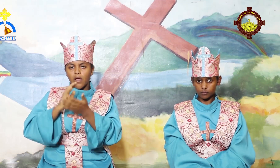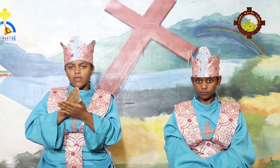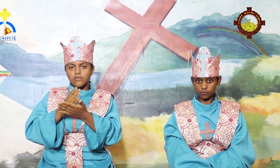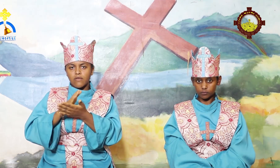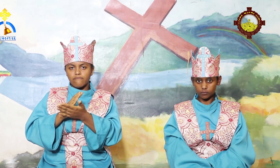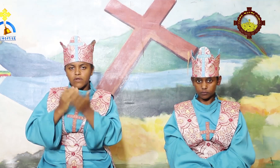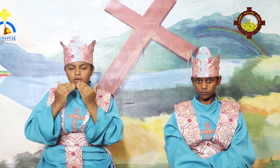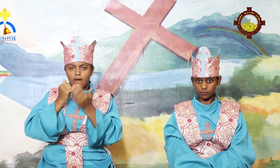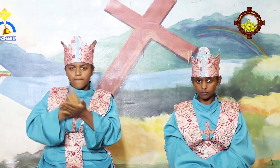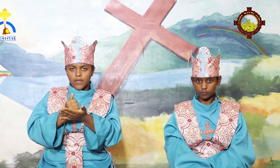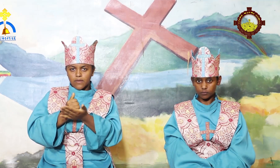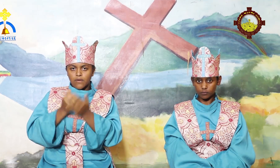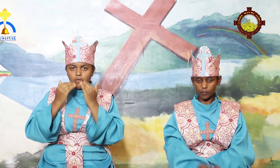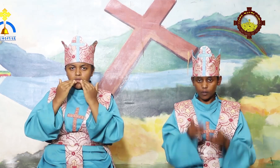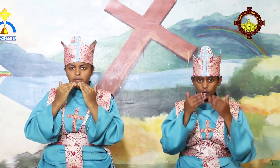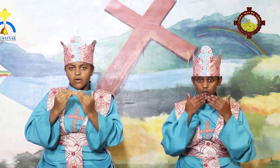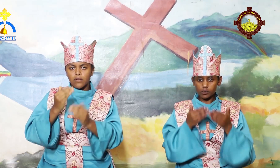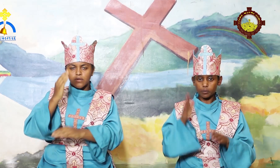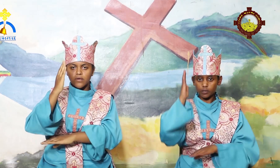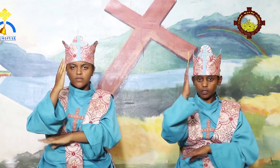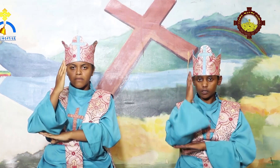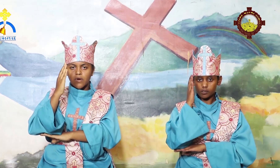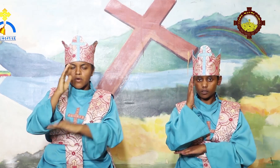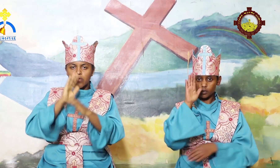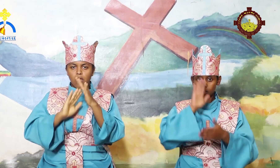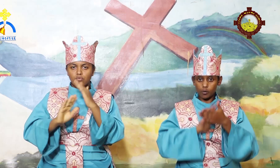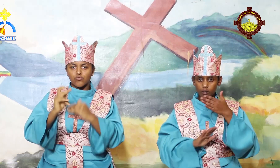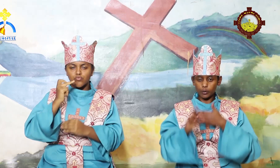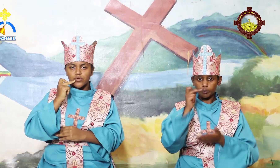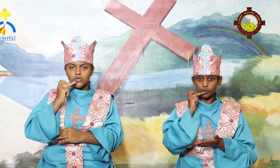በረከት ያሳትፈን። አሜን። ወስብሐት ለእግዚአብሔር